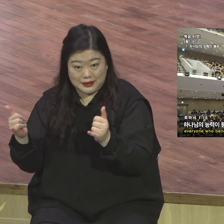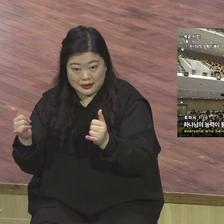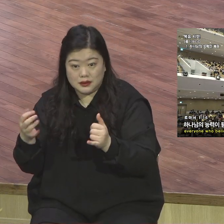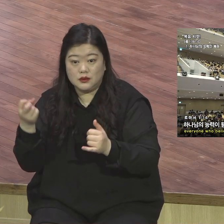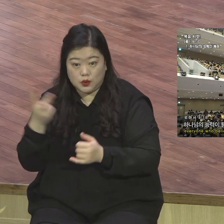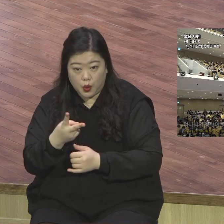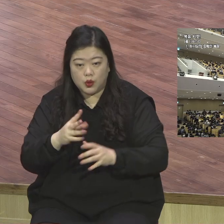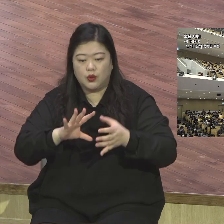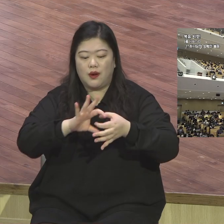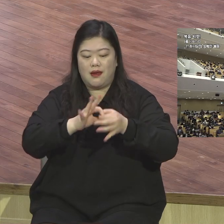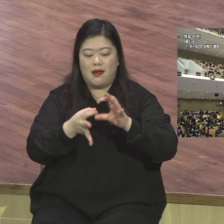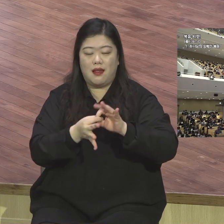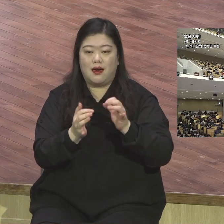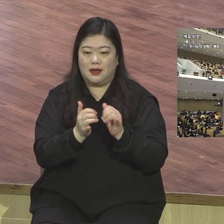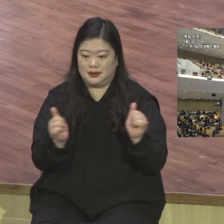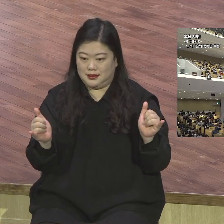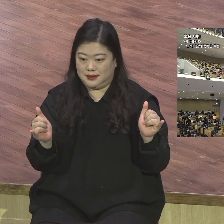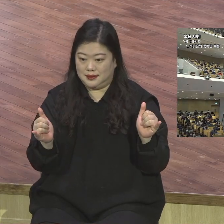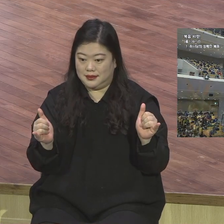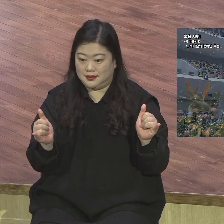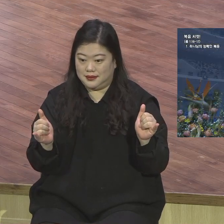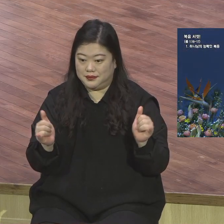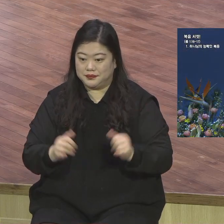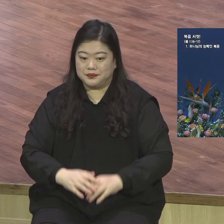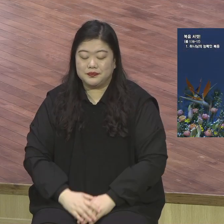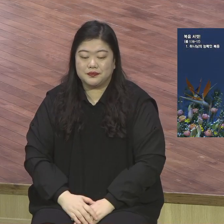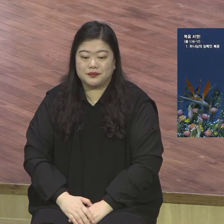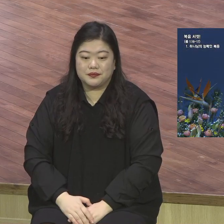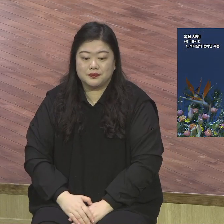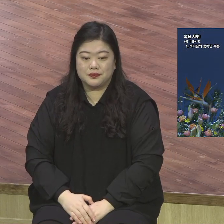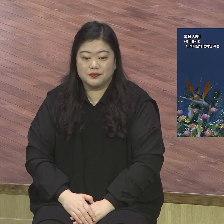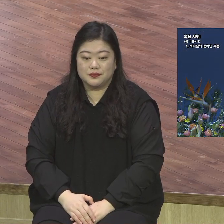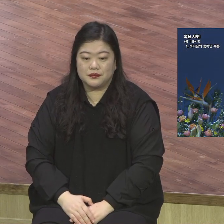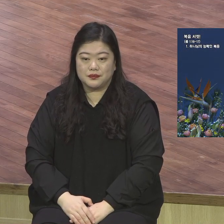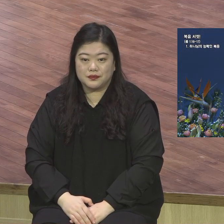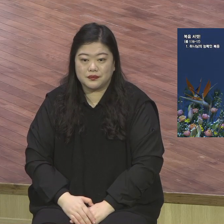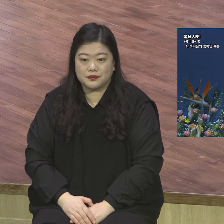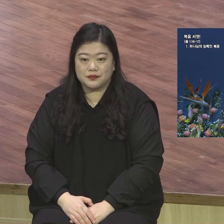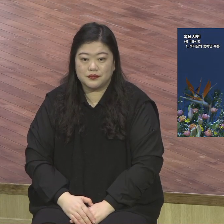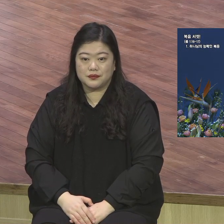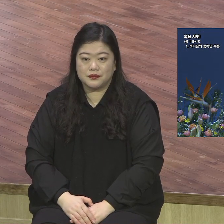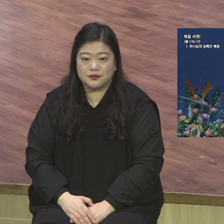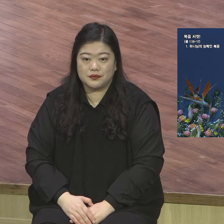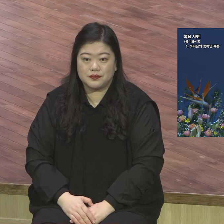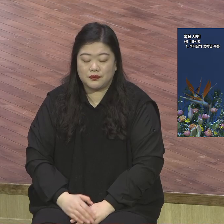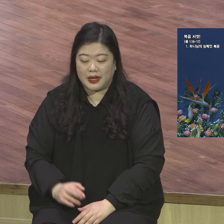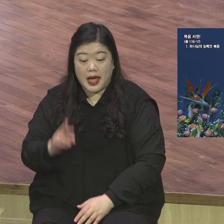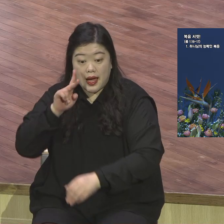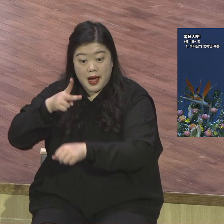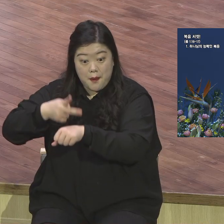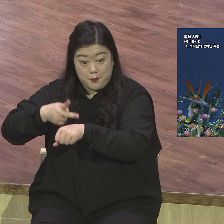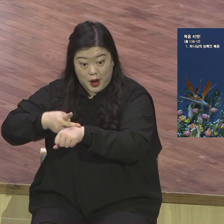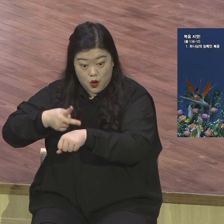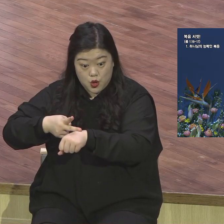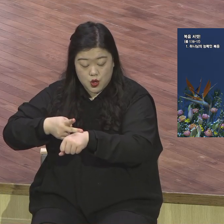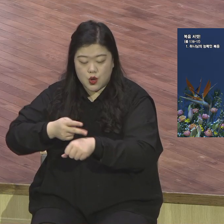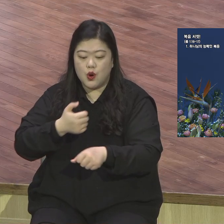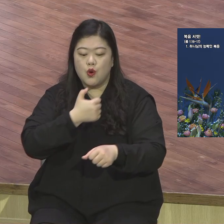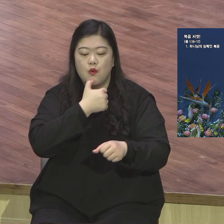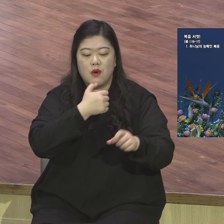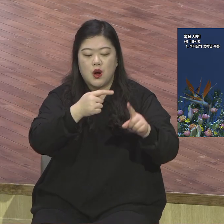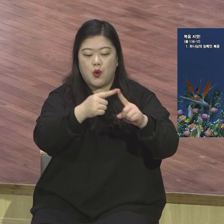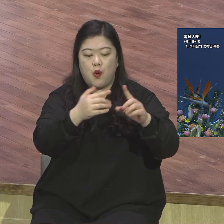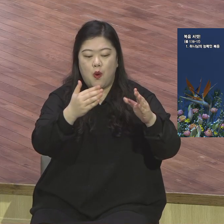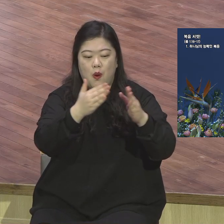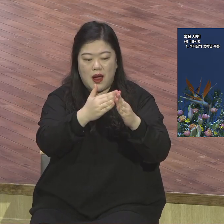헬라인에게로다. 사도 바울은 로마 교회 성도들을 향해서 아주